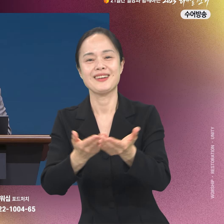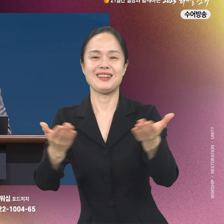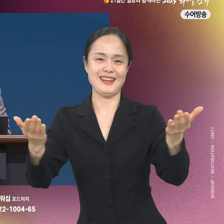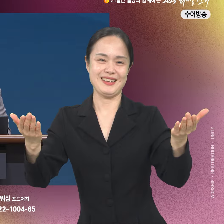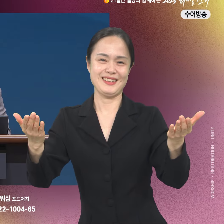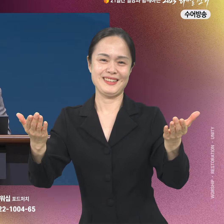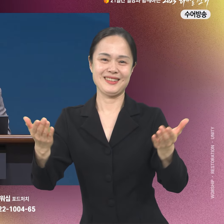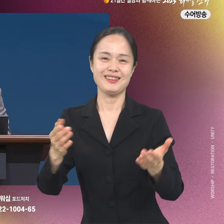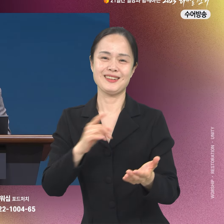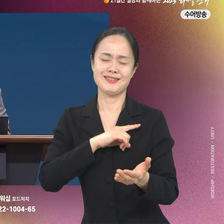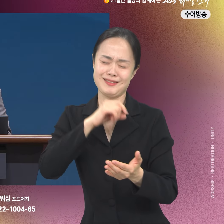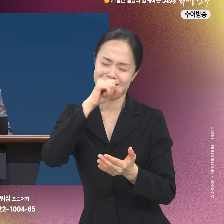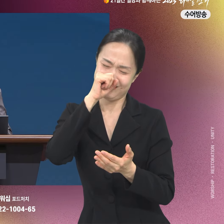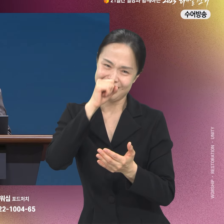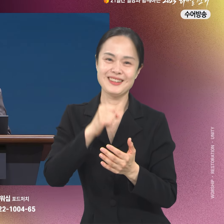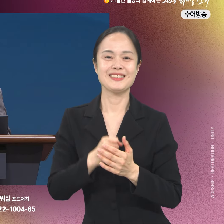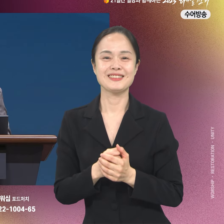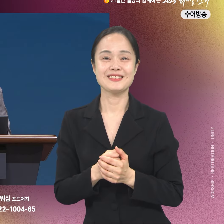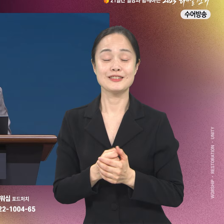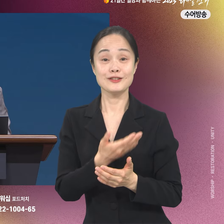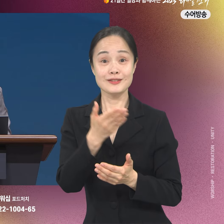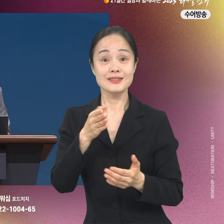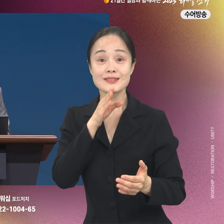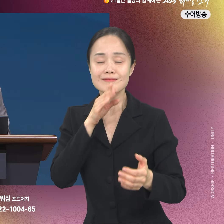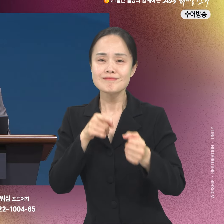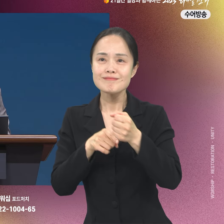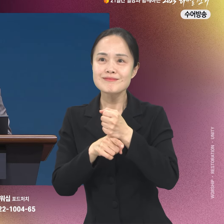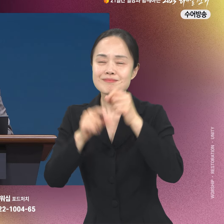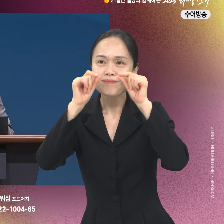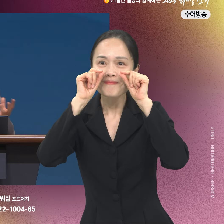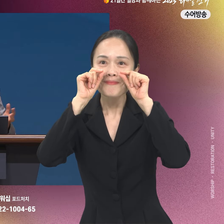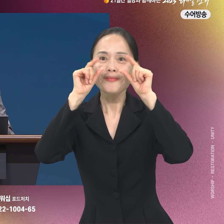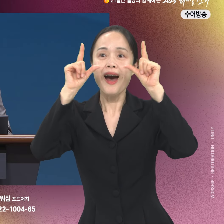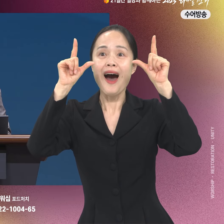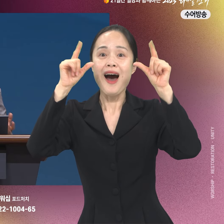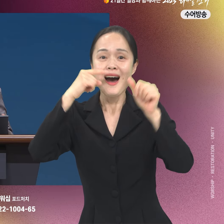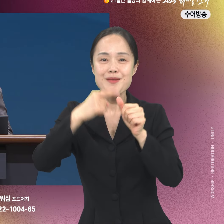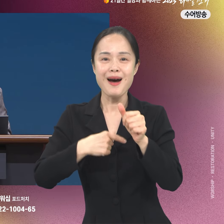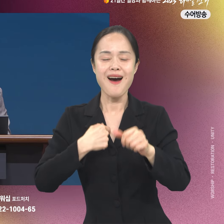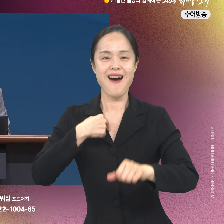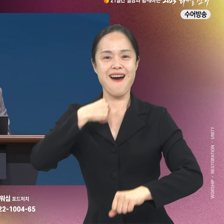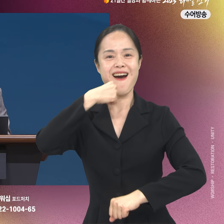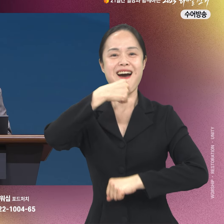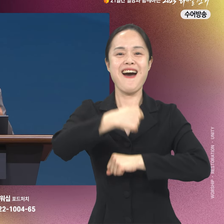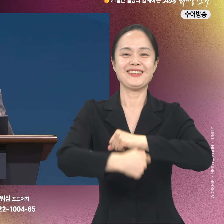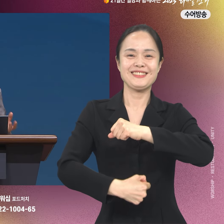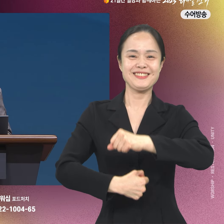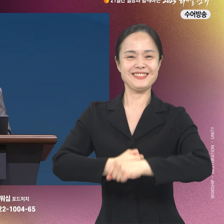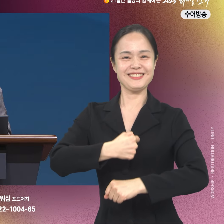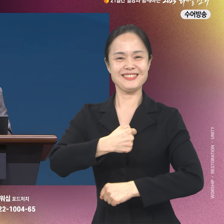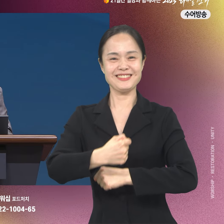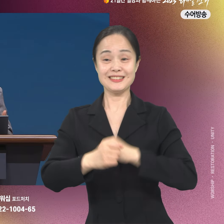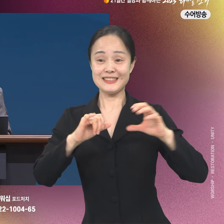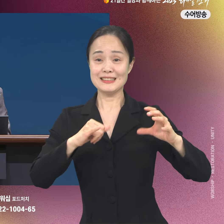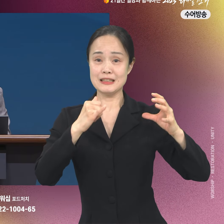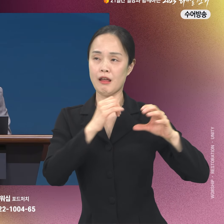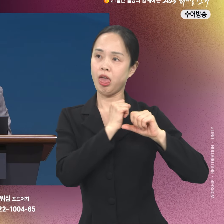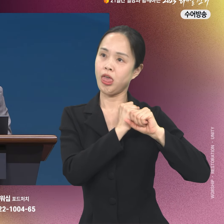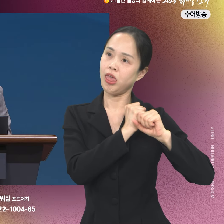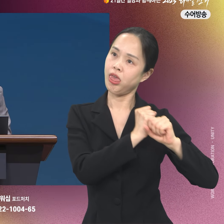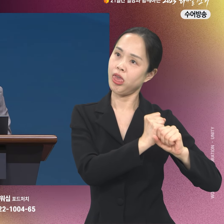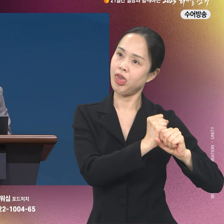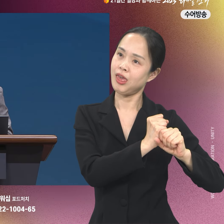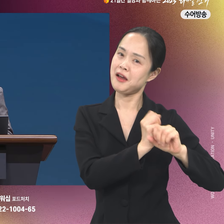저희는 진리를 깨달았기 때문에 훨씬 자유롭잖아요. 세상적인 것들에 그렇게까지 휘둘리지 않을 수